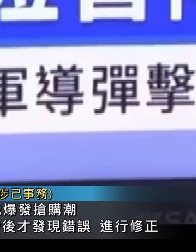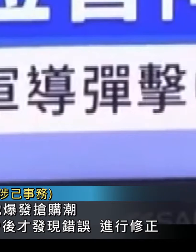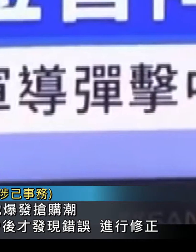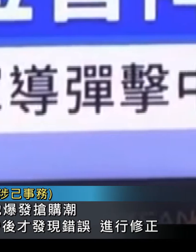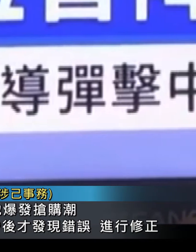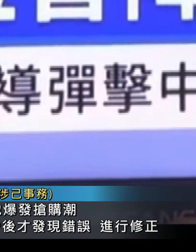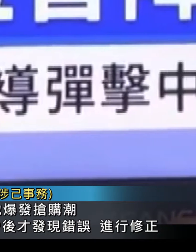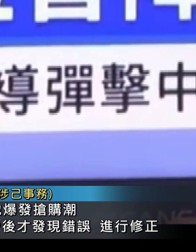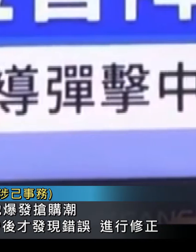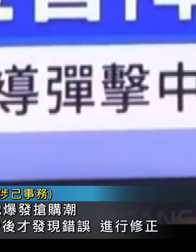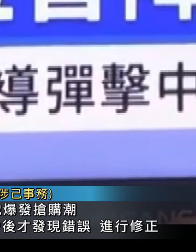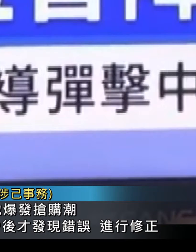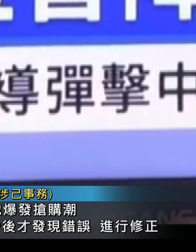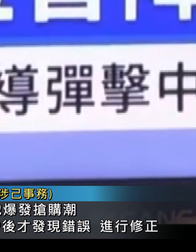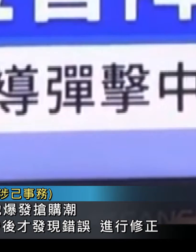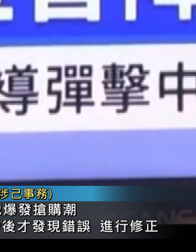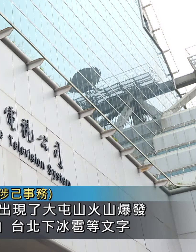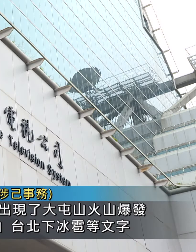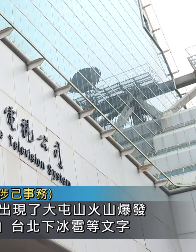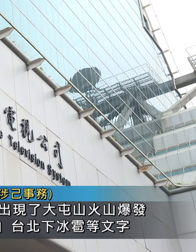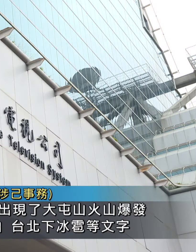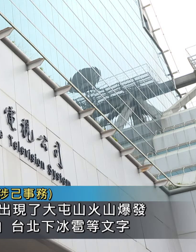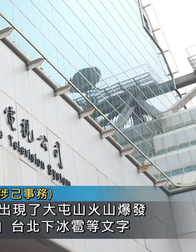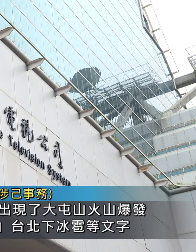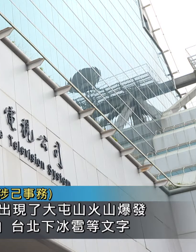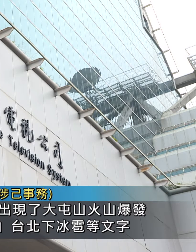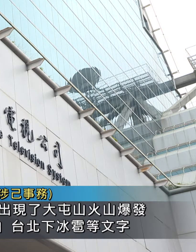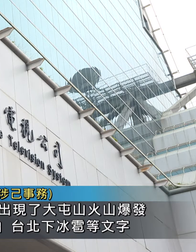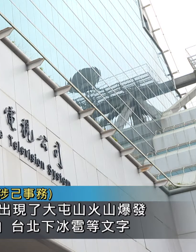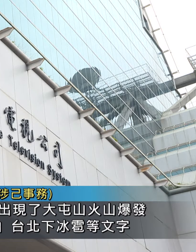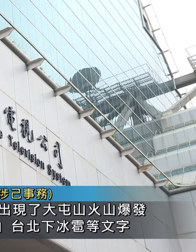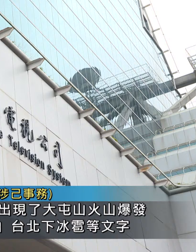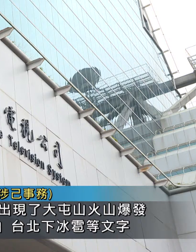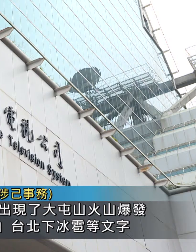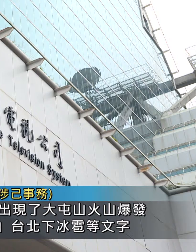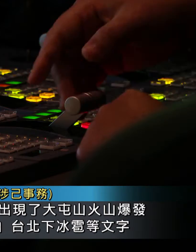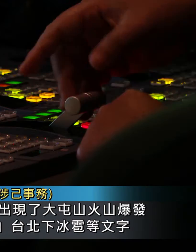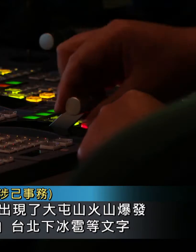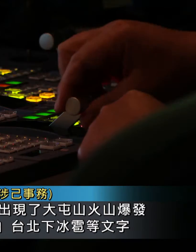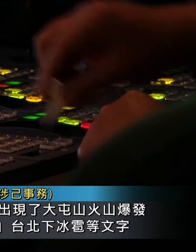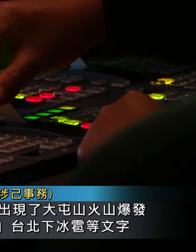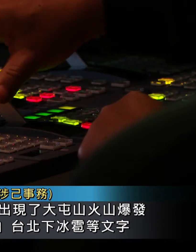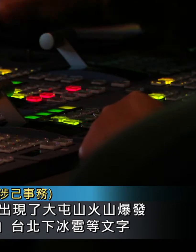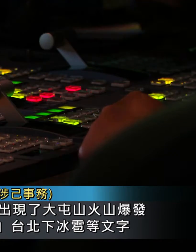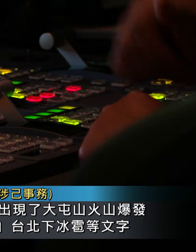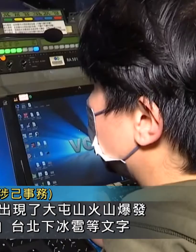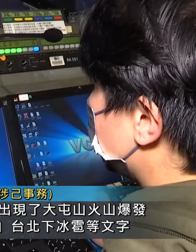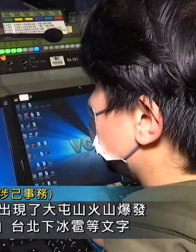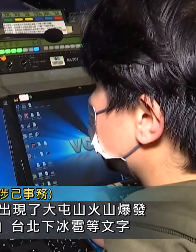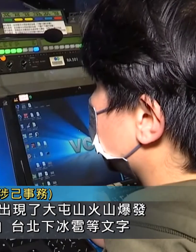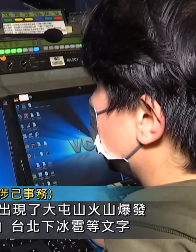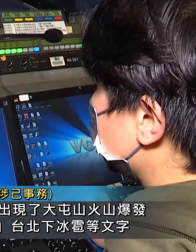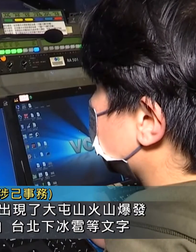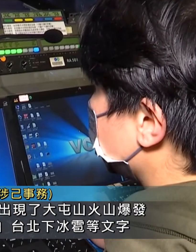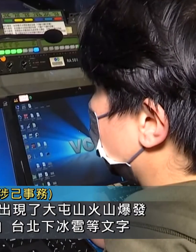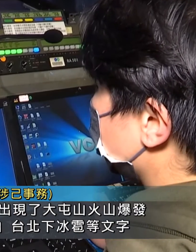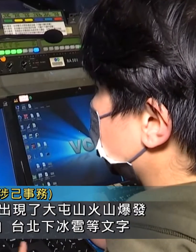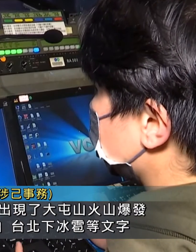才发现错误，进行修正。当天上午九点多，更出现了大屯山火山爆发、巴士海峡发现石